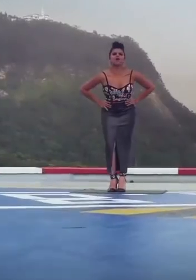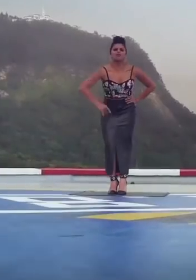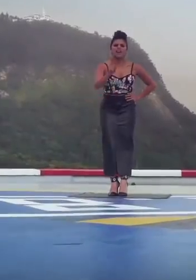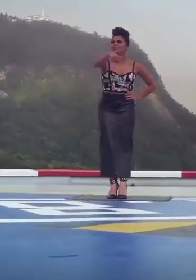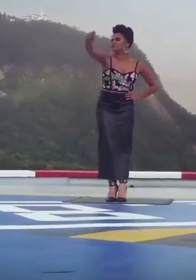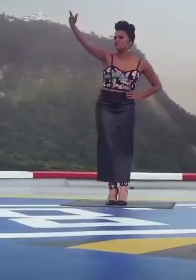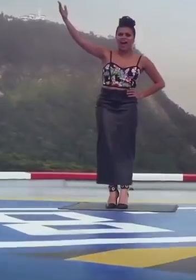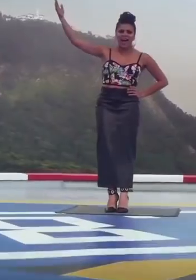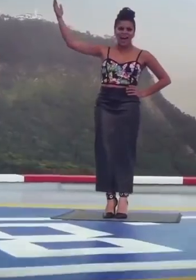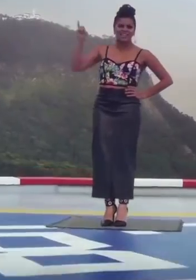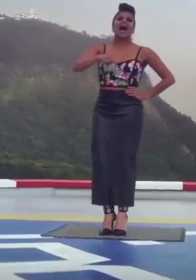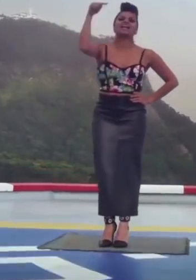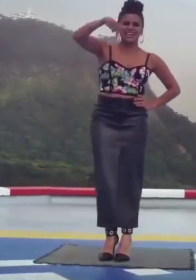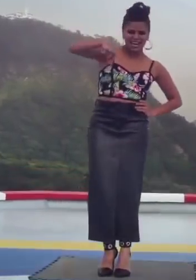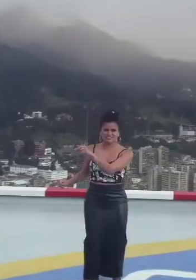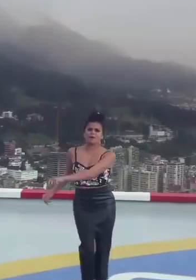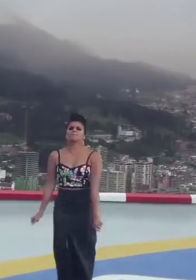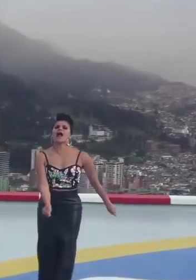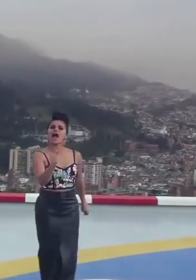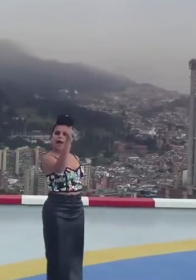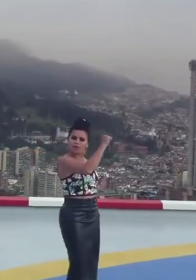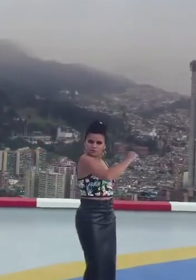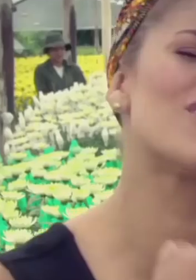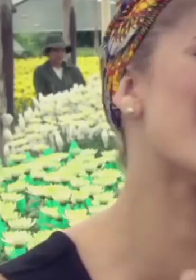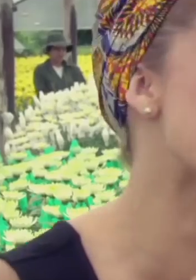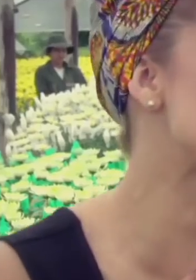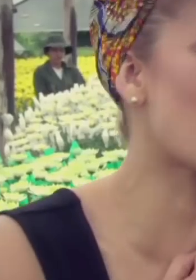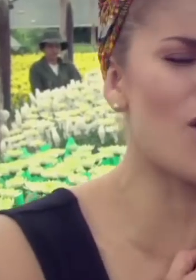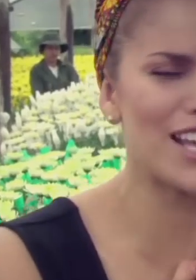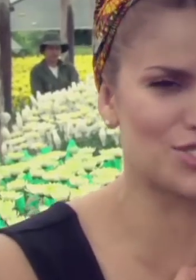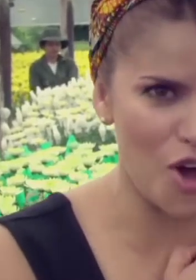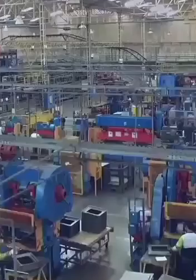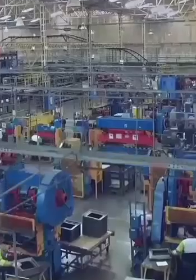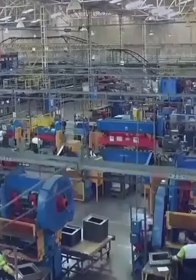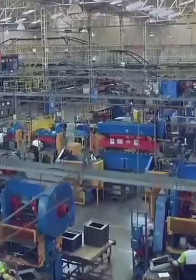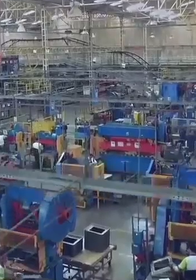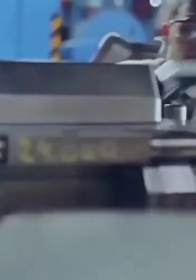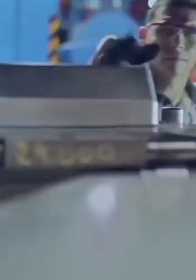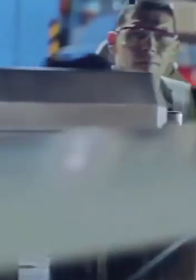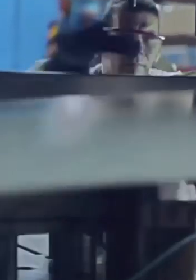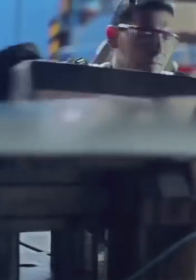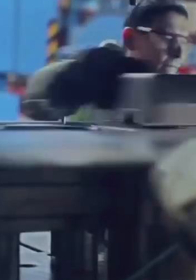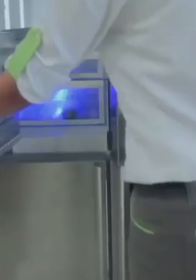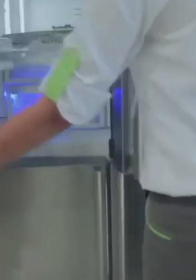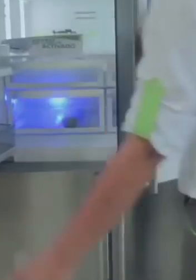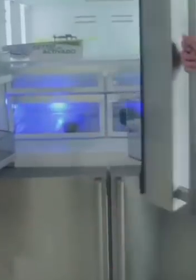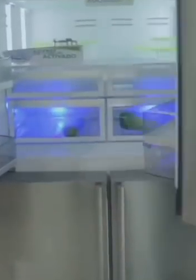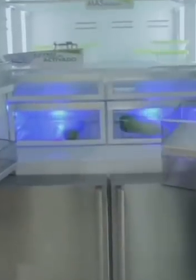y el ritmo de la ciudad aquí sembramos con viento y